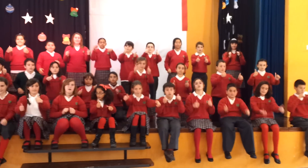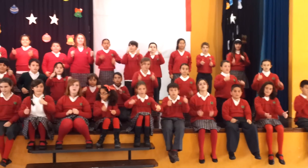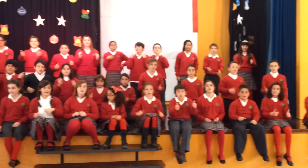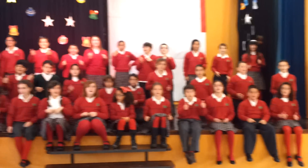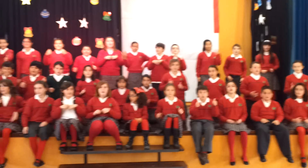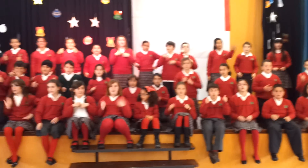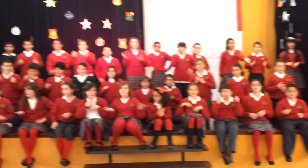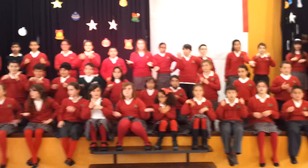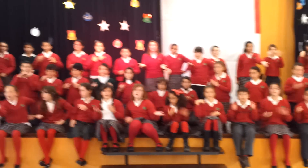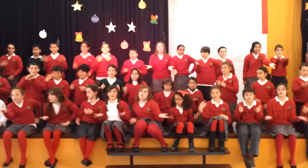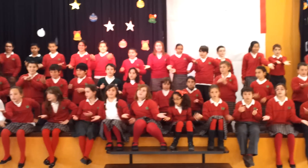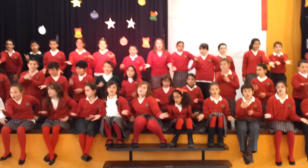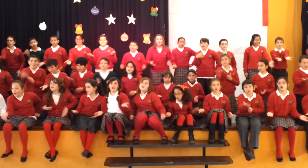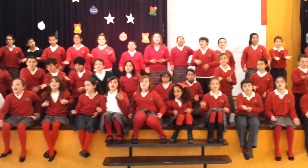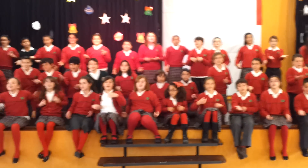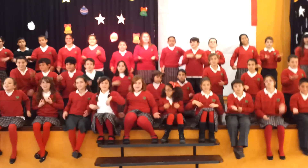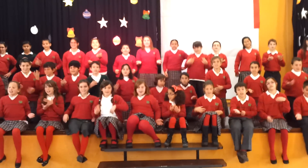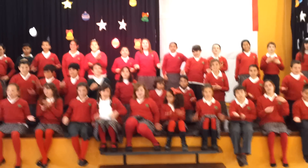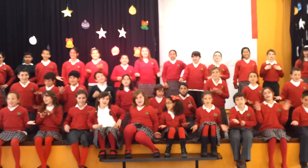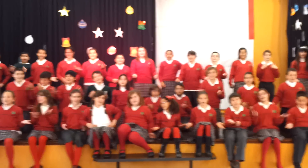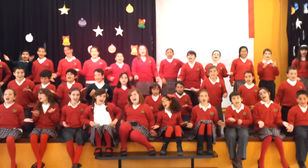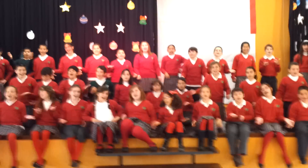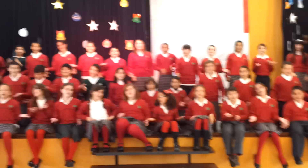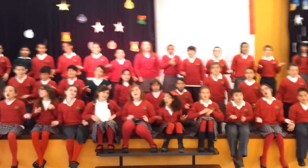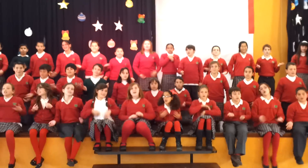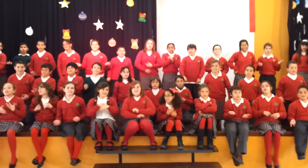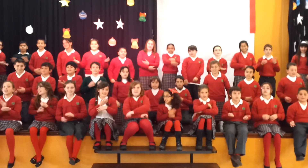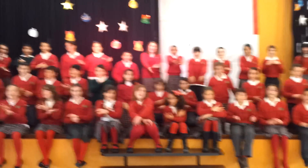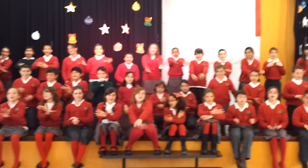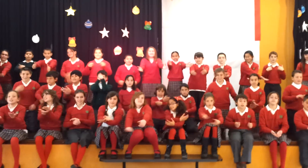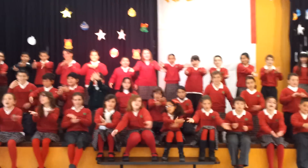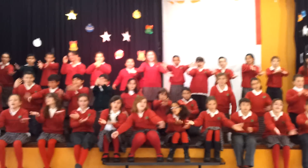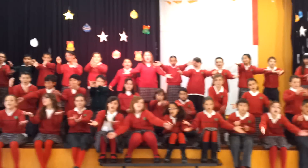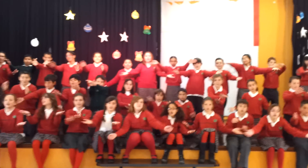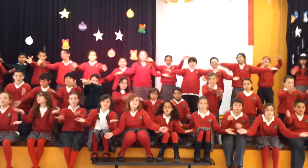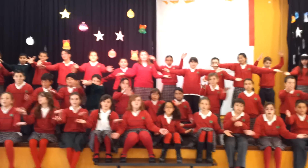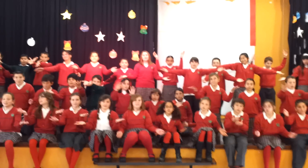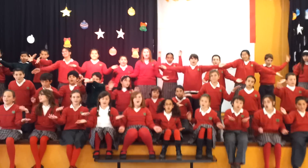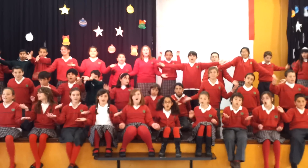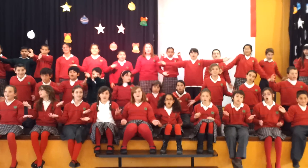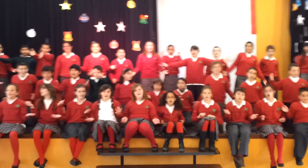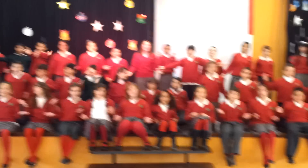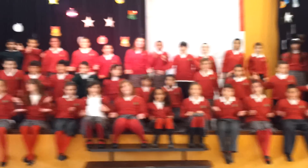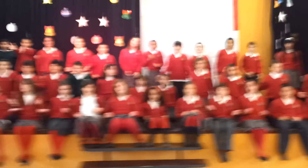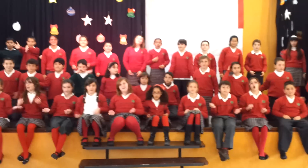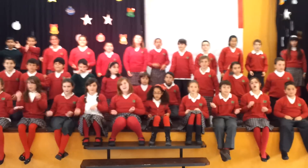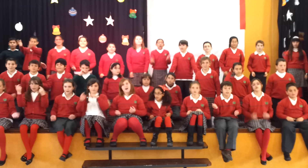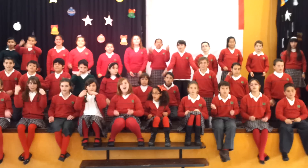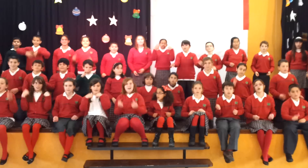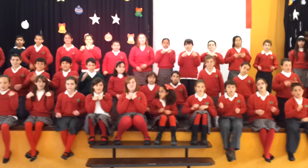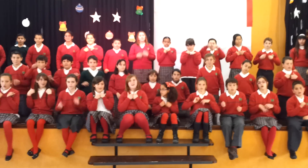mejor un poquito sí claro Si quieres te doy un montón Yo